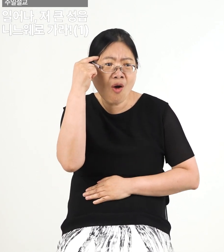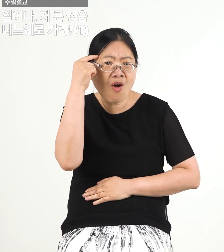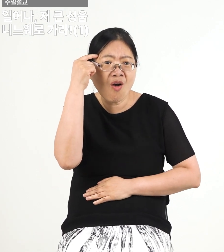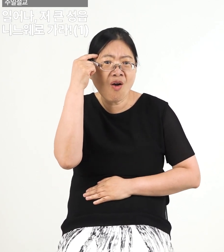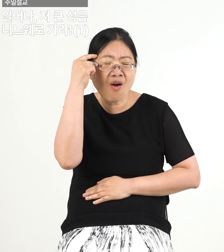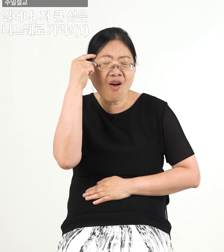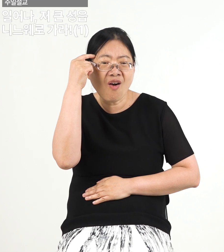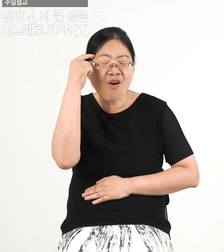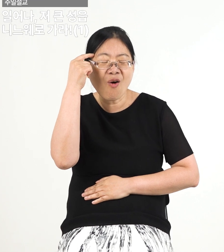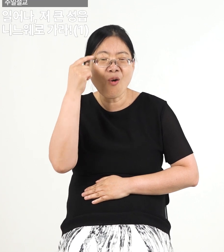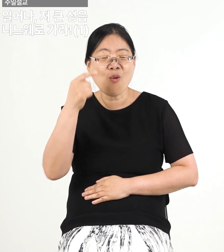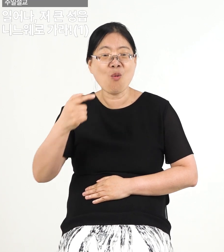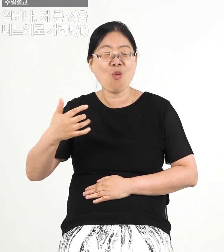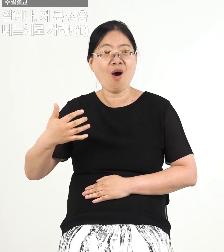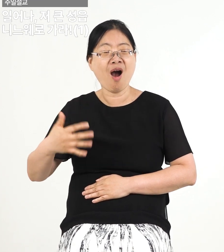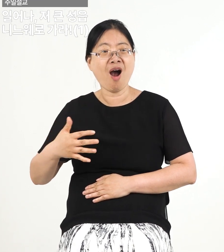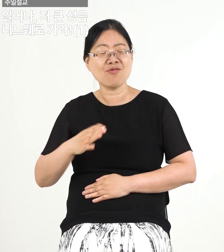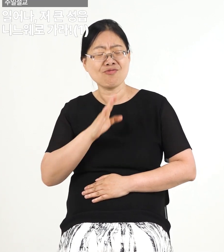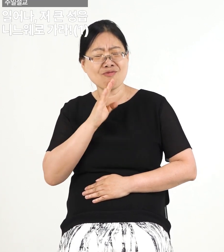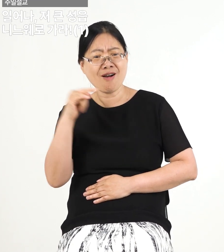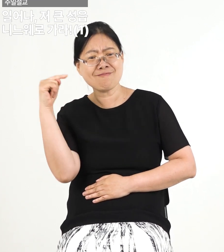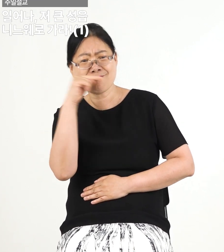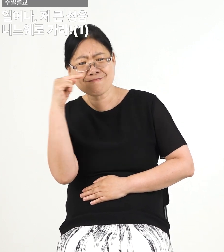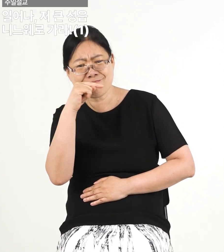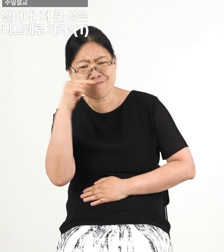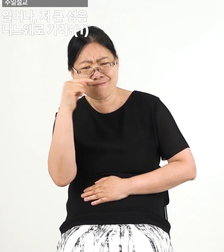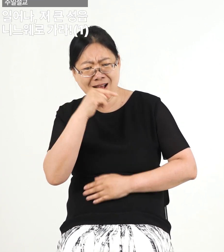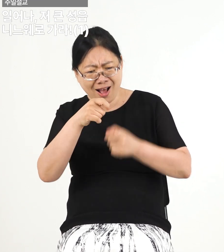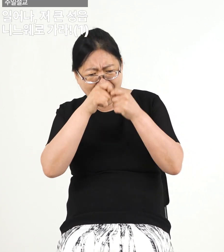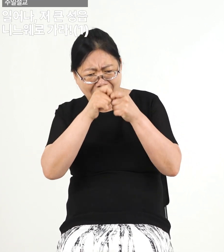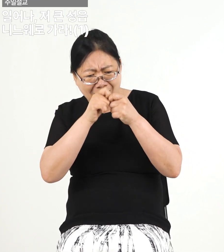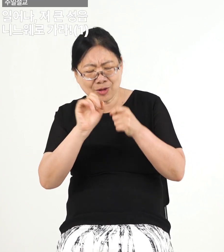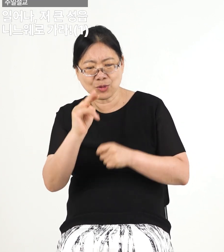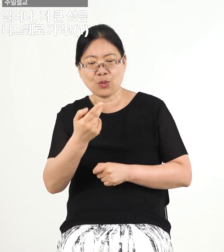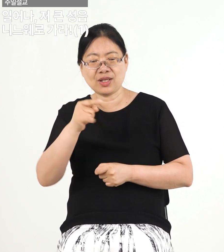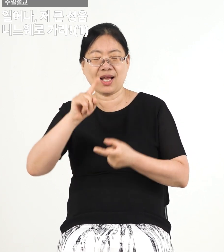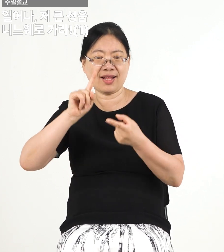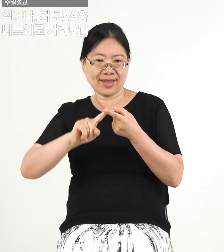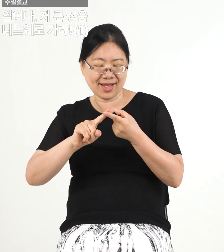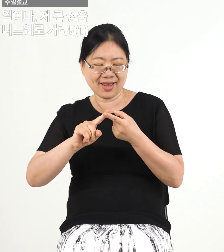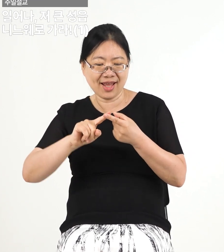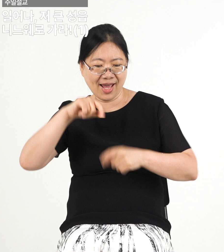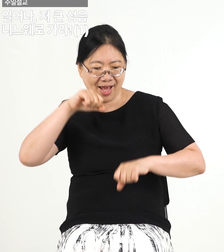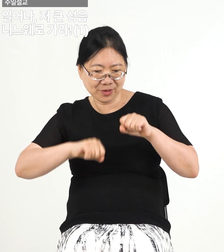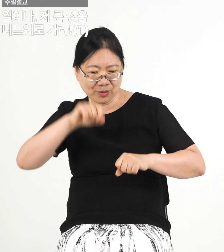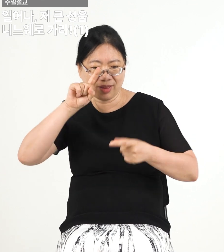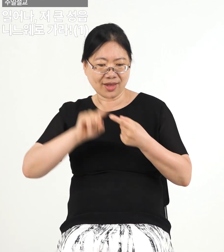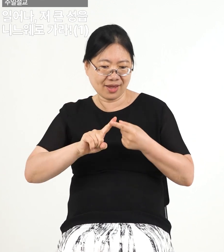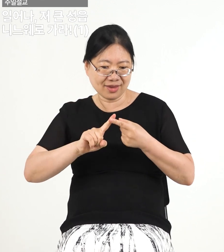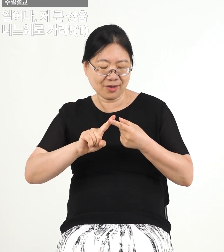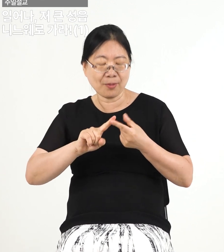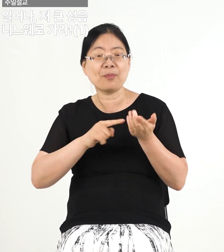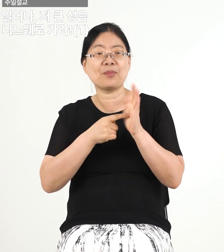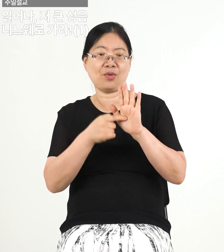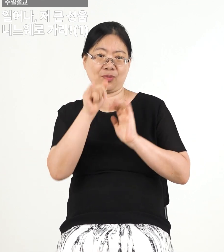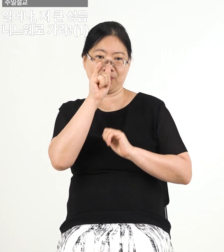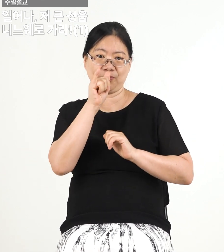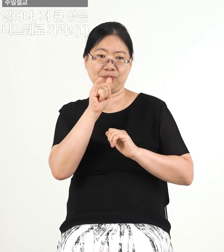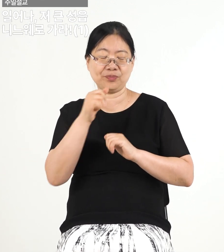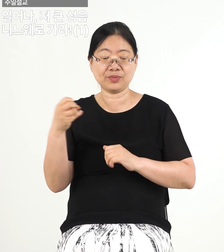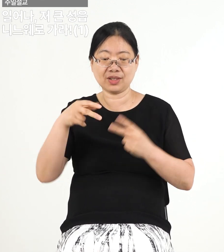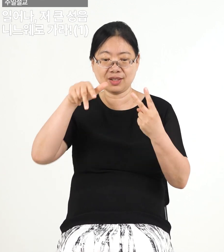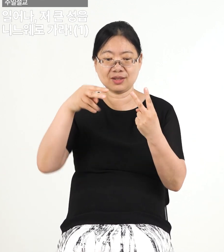정도로 굉장히 철저하고 조밀하게 묘사를 합니다. 자, 그래서 2절을 다시 보십시다.